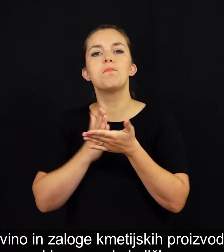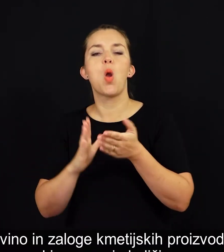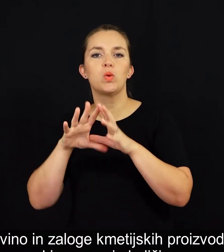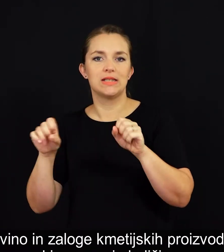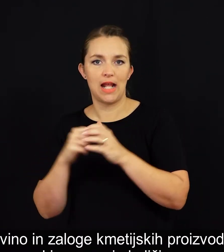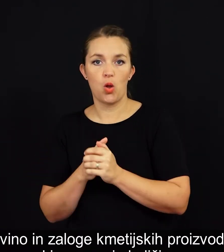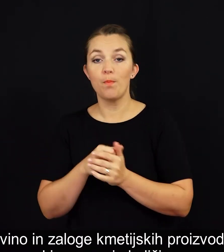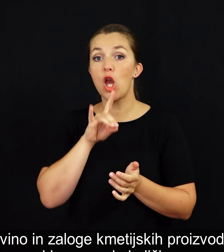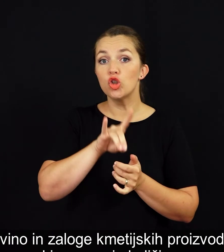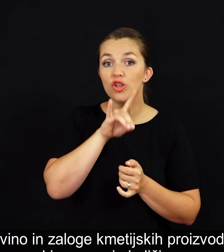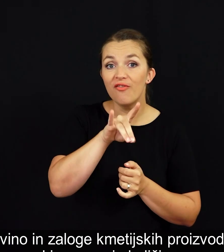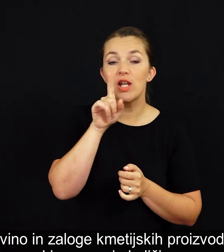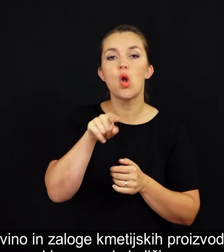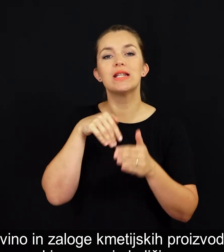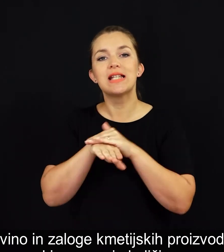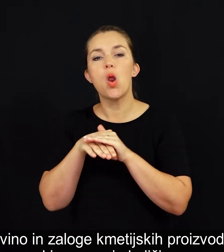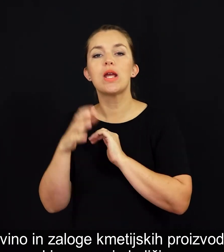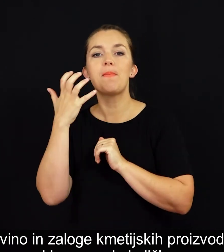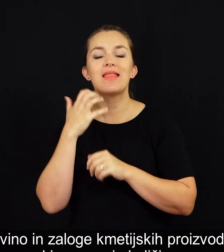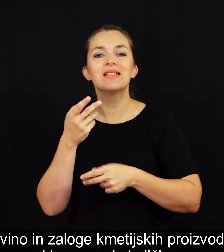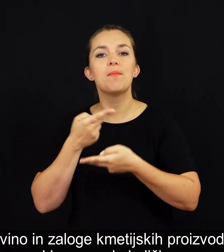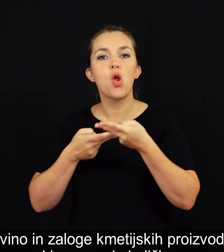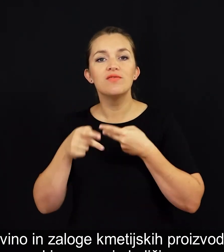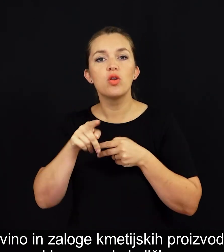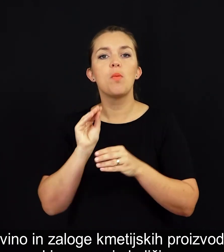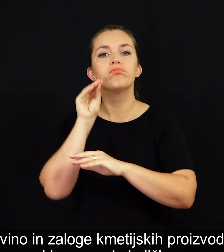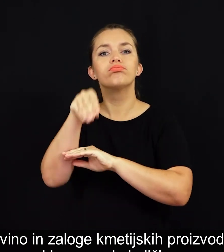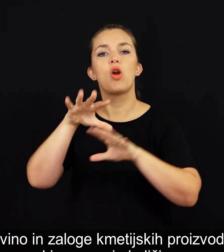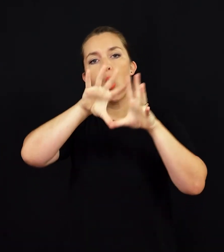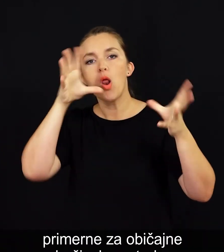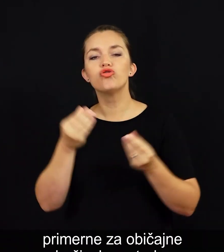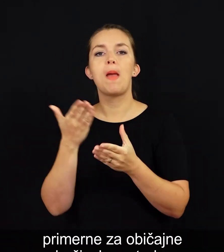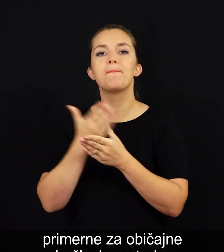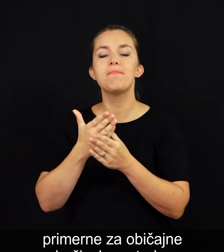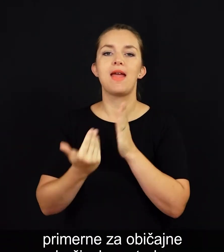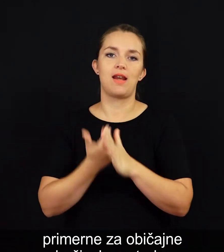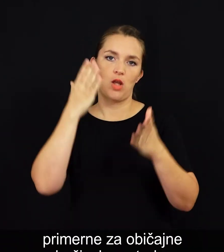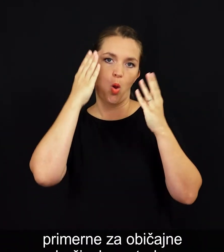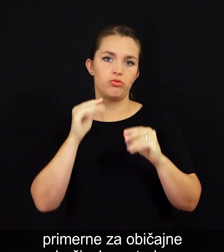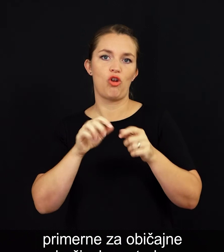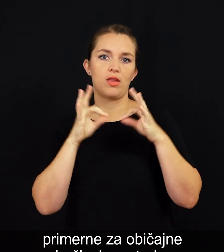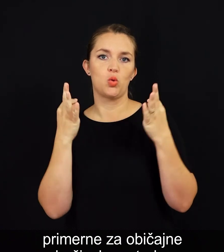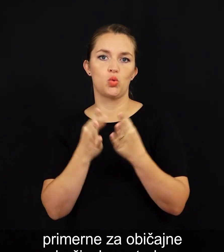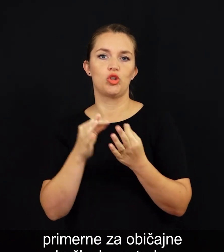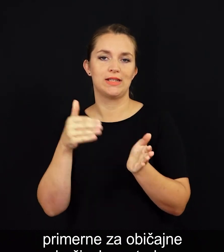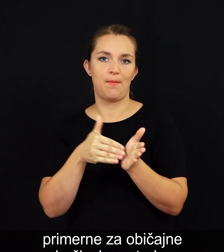in zaloge kmetijskih proizvodov, ki presegajo količine, primerne za običajne družinske potrebe.